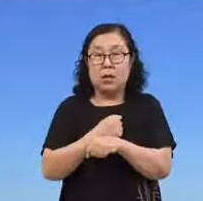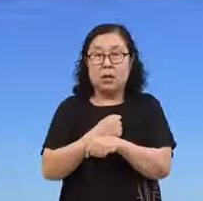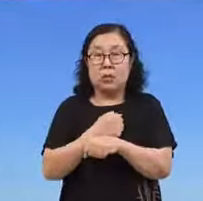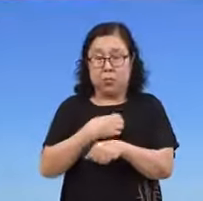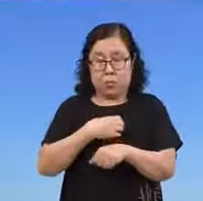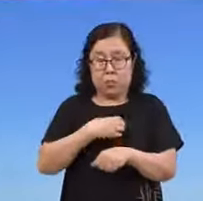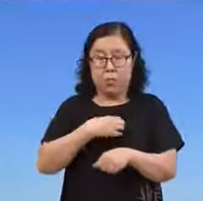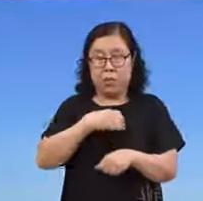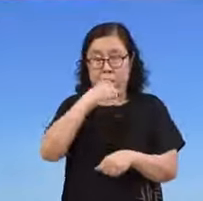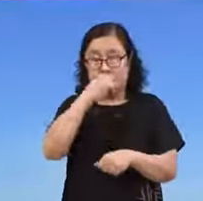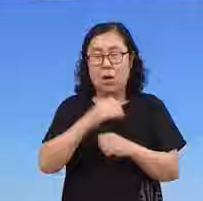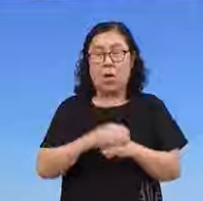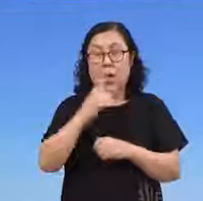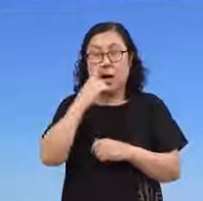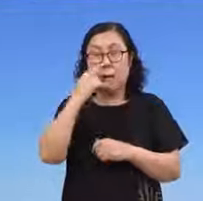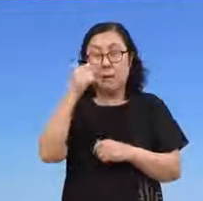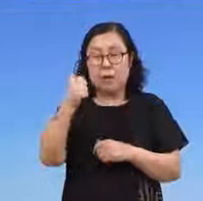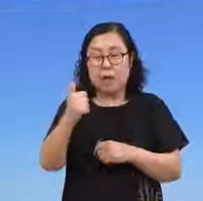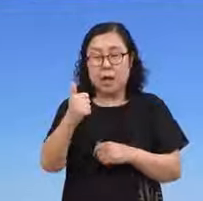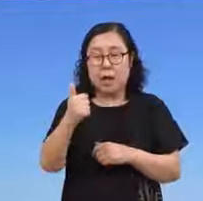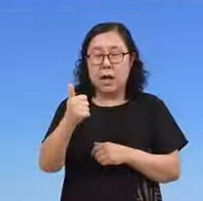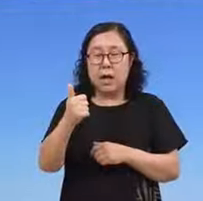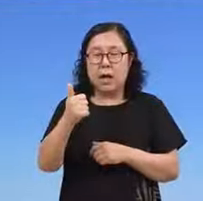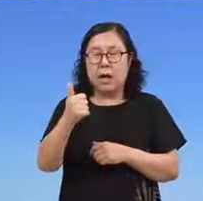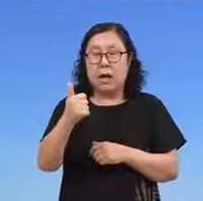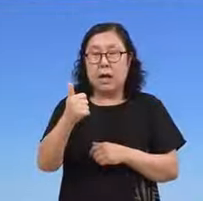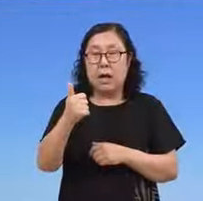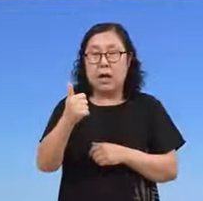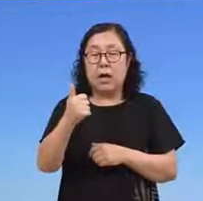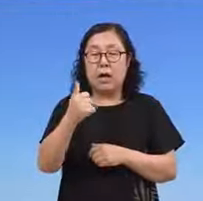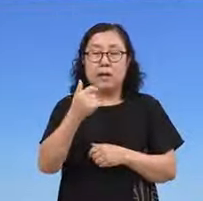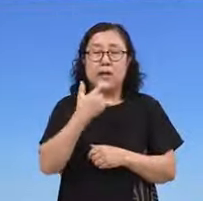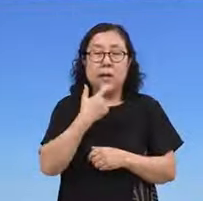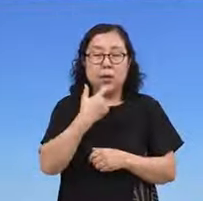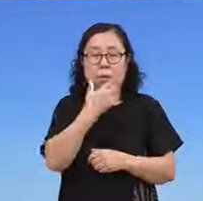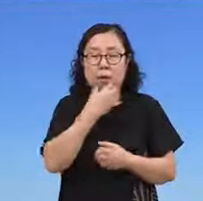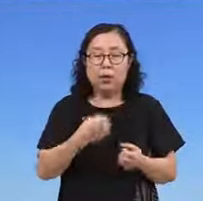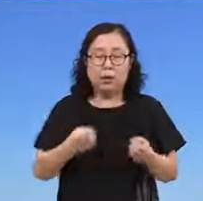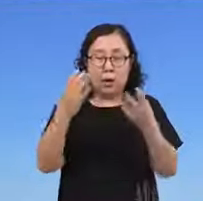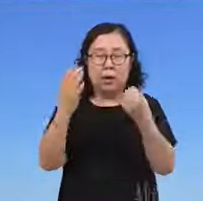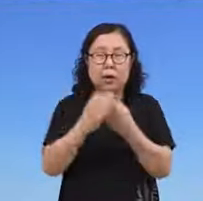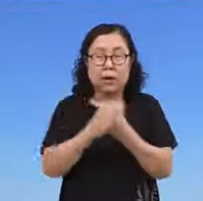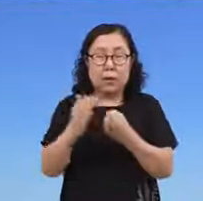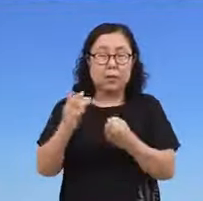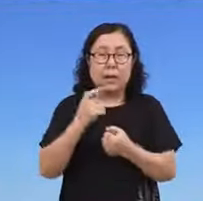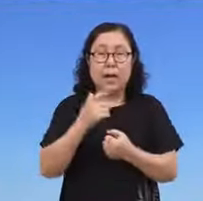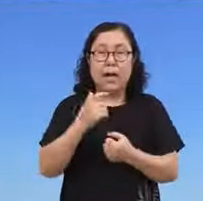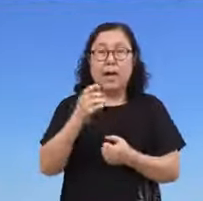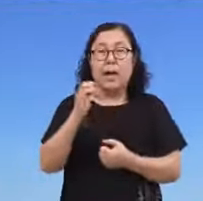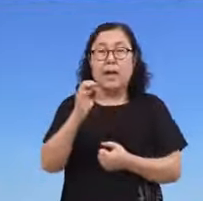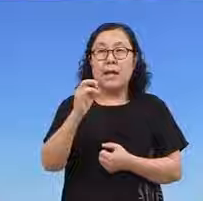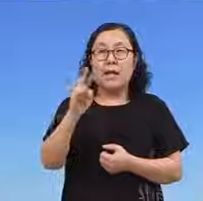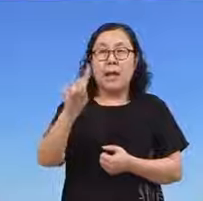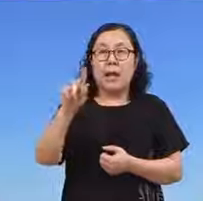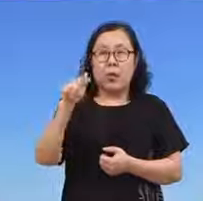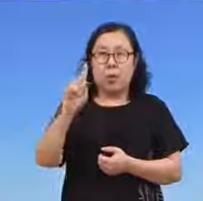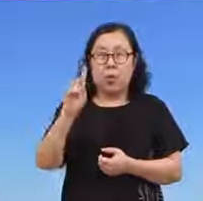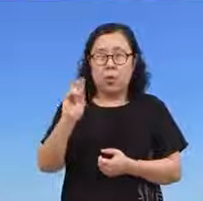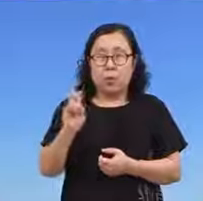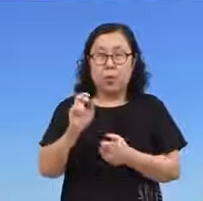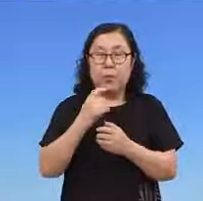바로 그 내용인데요. 그 아비가 야곱에게 축복한 그 축복을 인하여 에서가 야곱을 미워하여 심중에